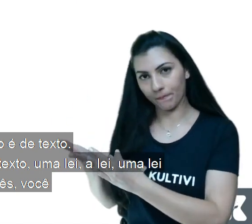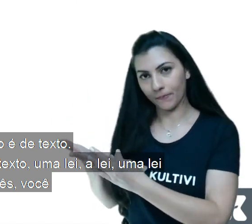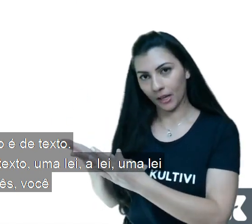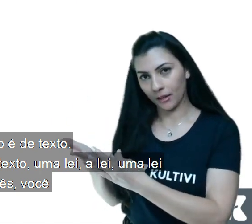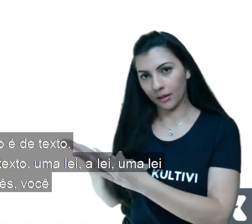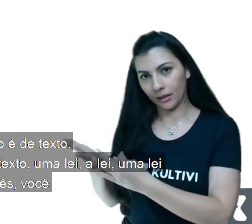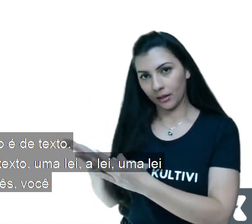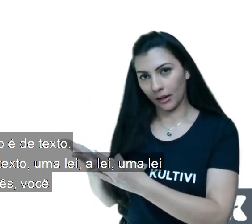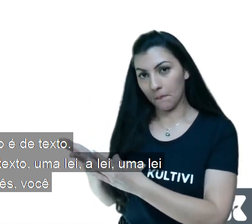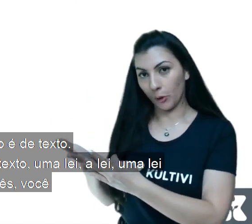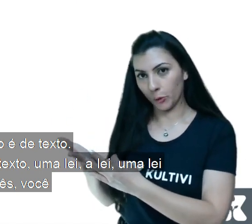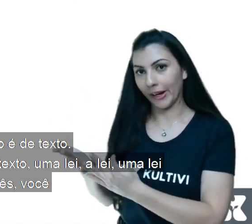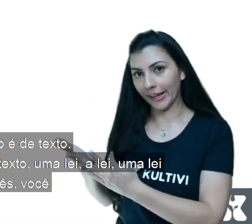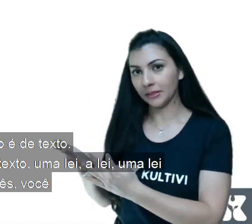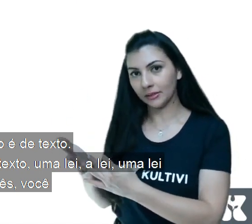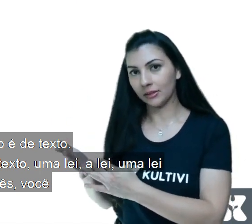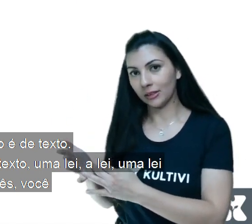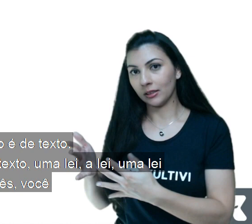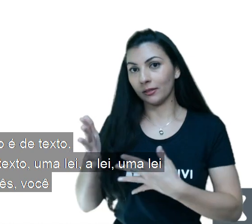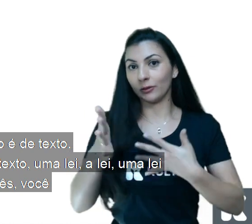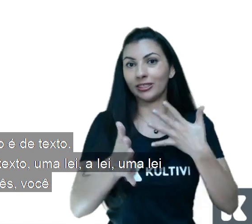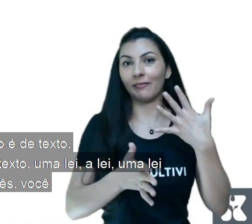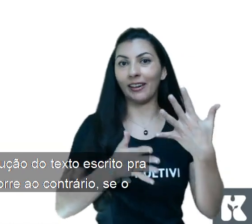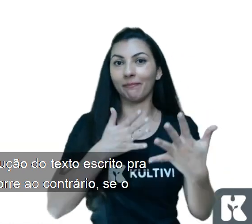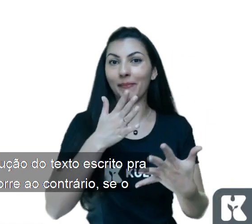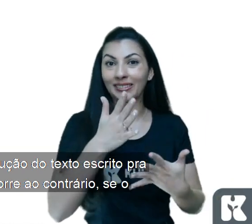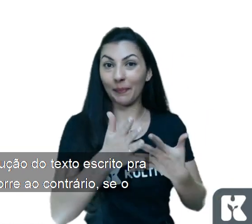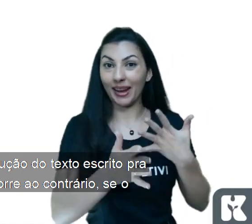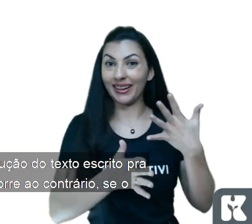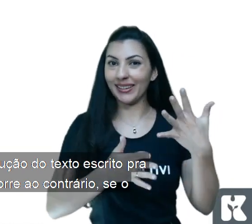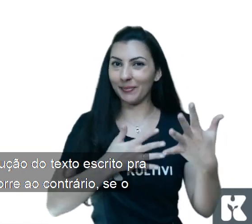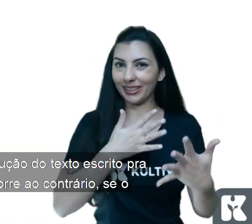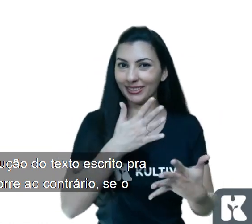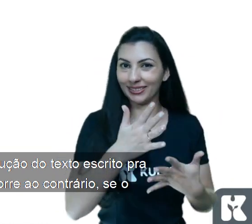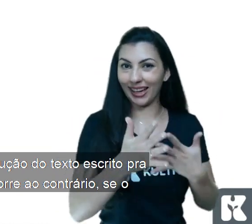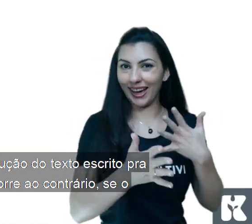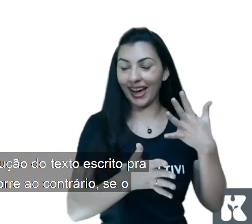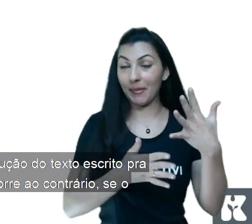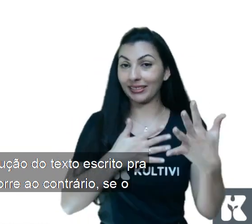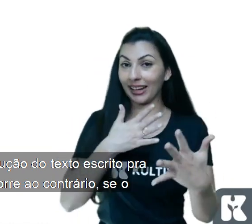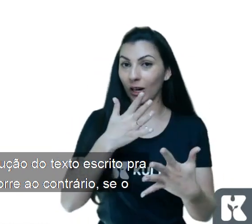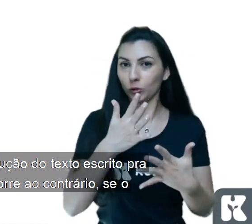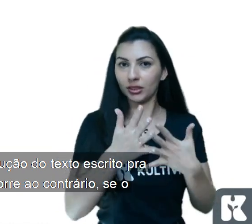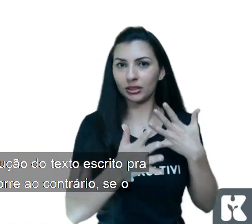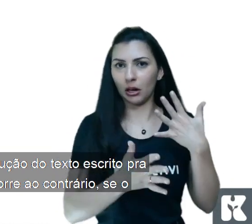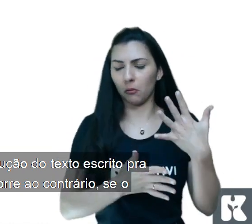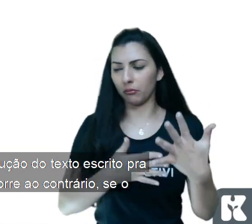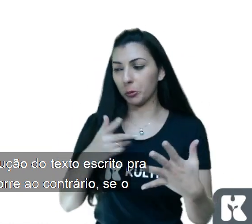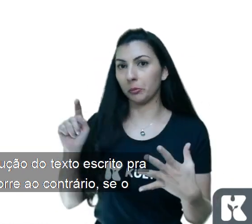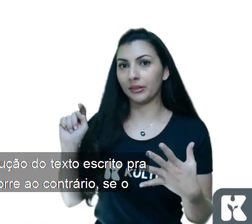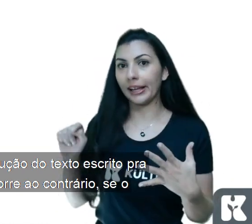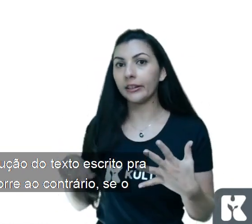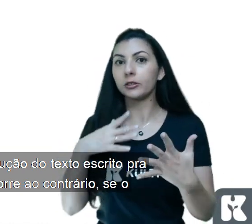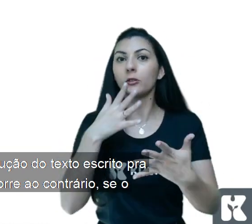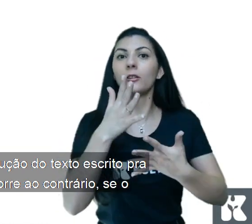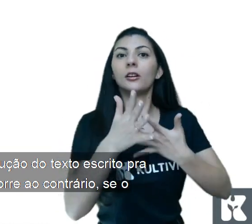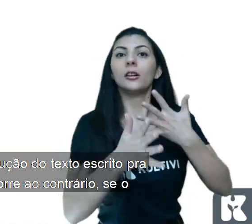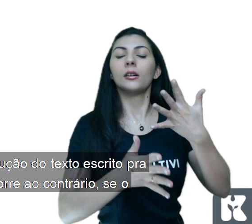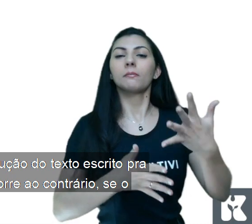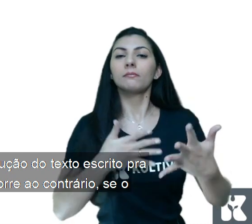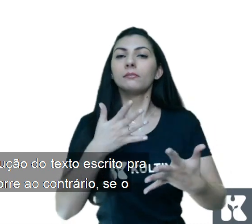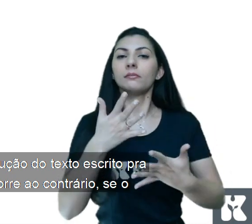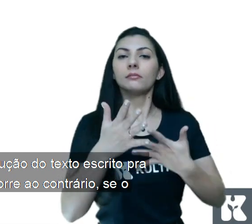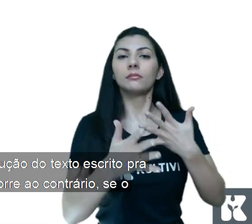escrita em português, você vai passar para a Libra, uma tradução de um texto